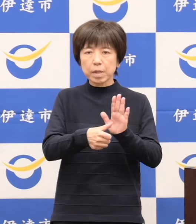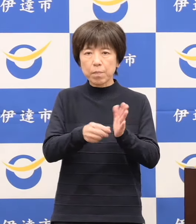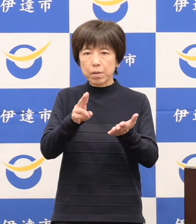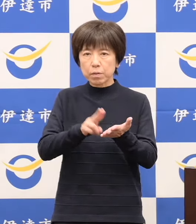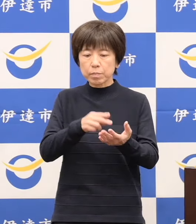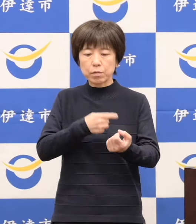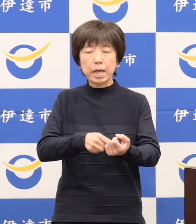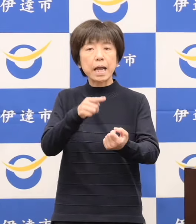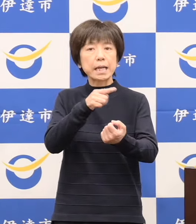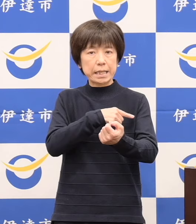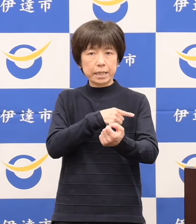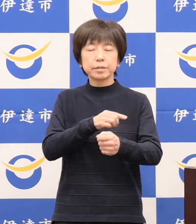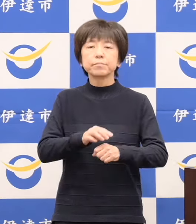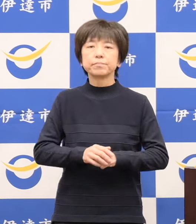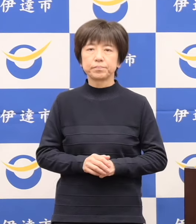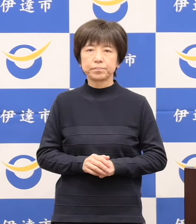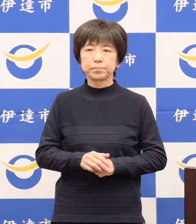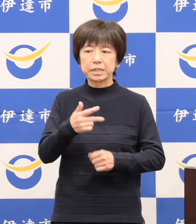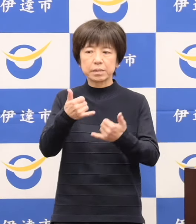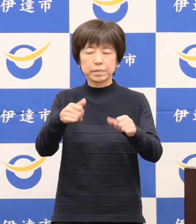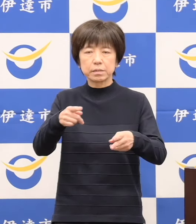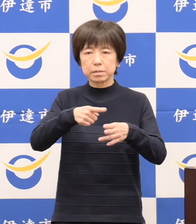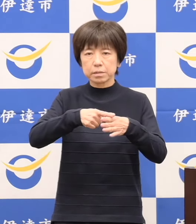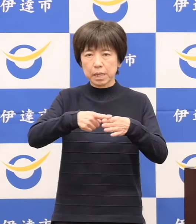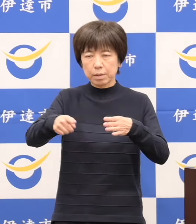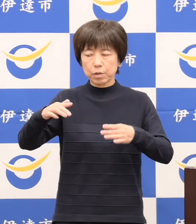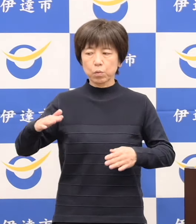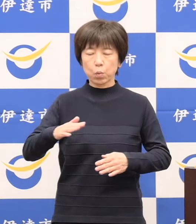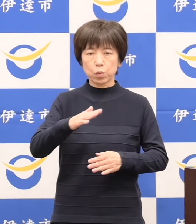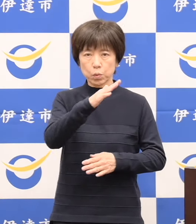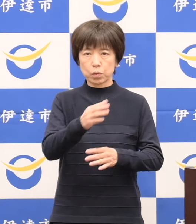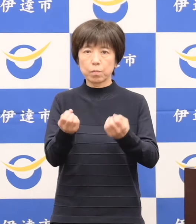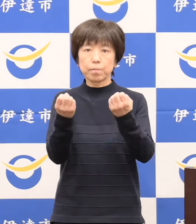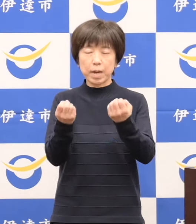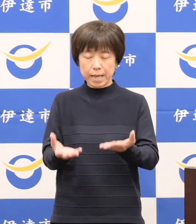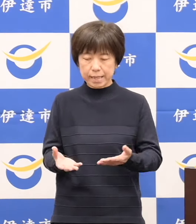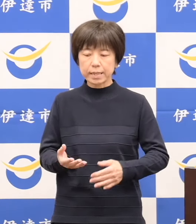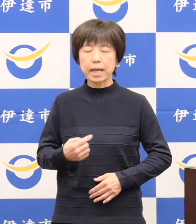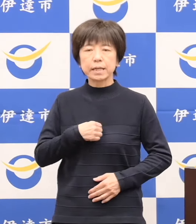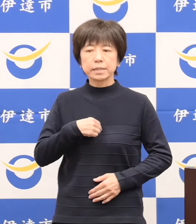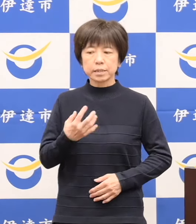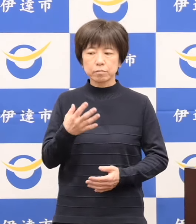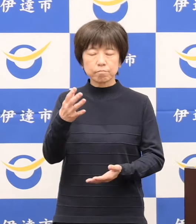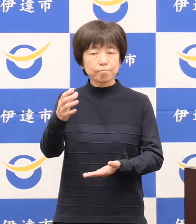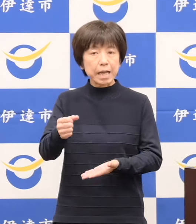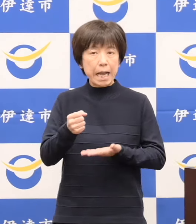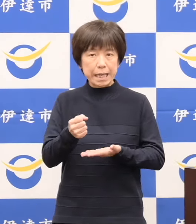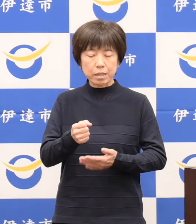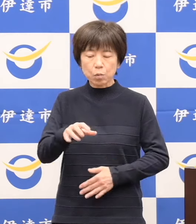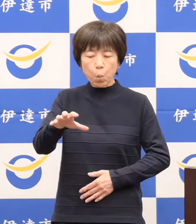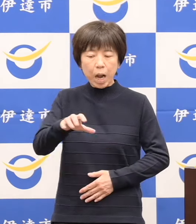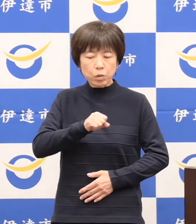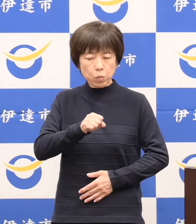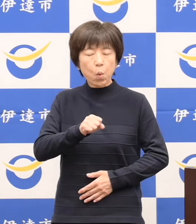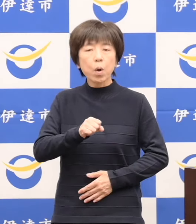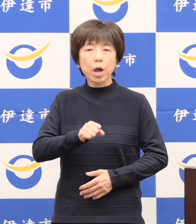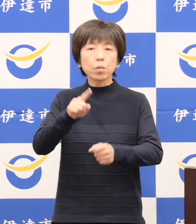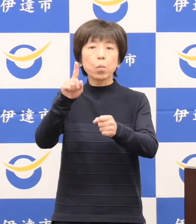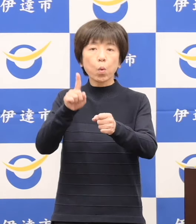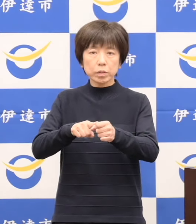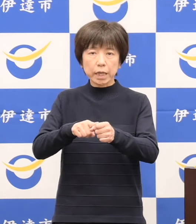より市民サービスの向上と新たな自主財源の確保を図ることを目的としまして